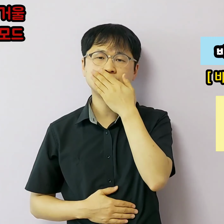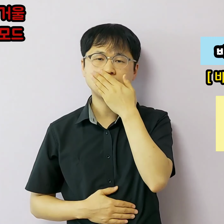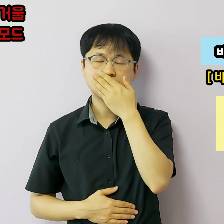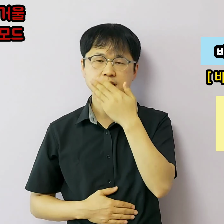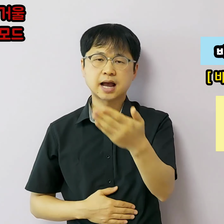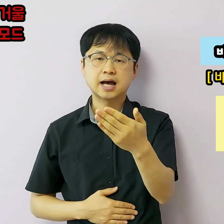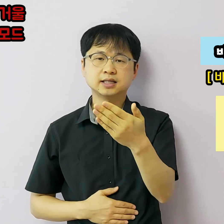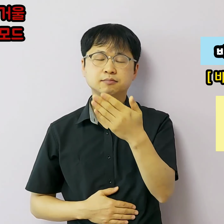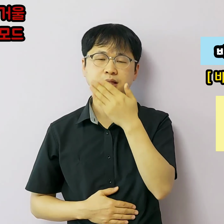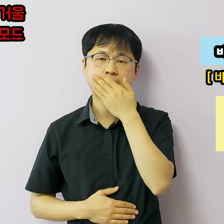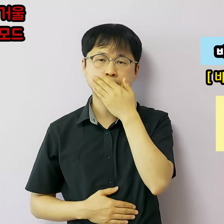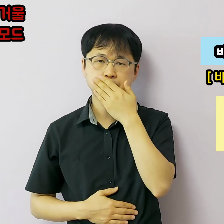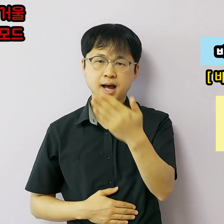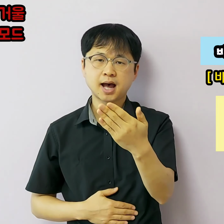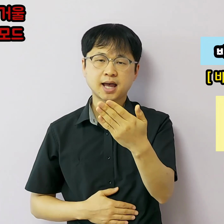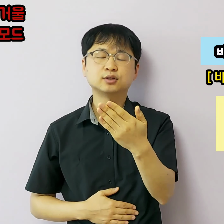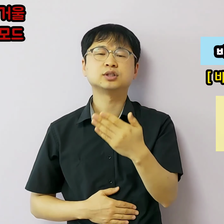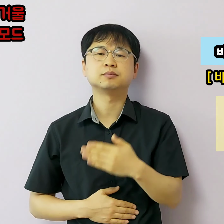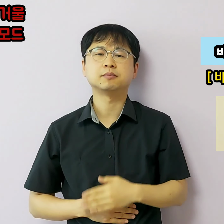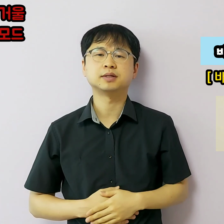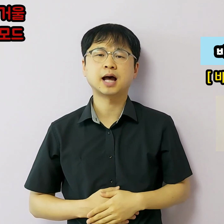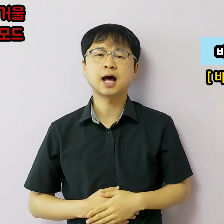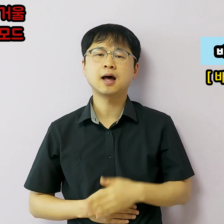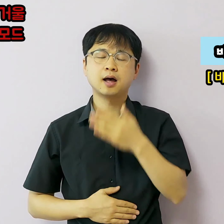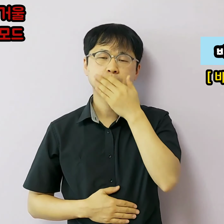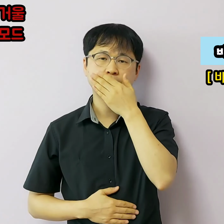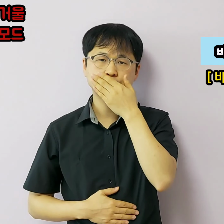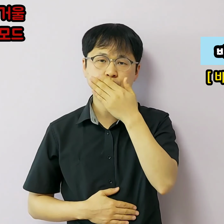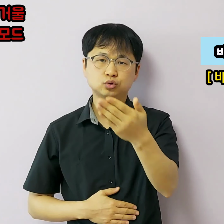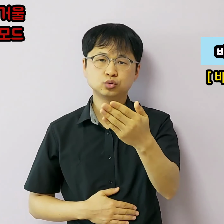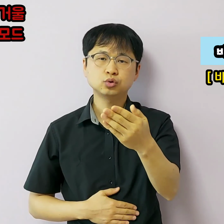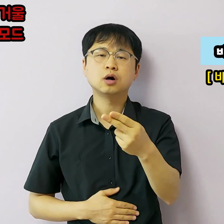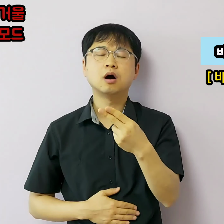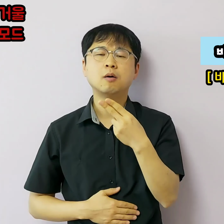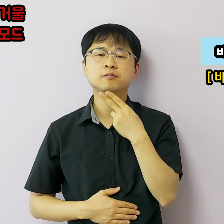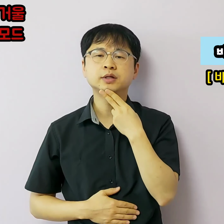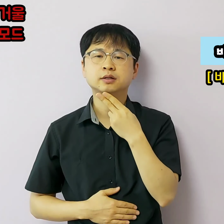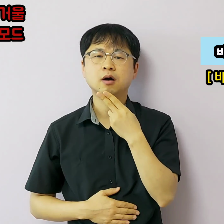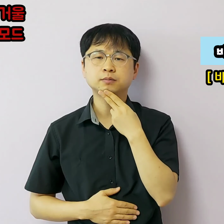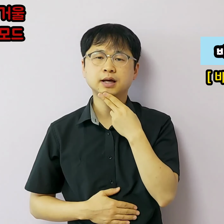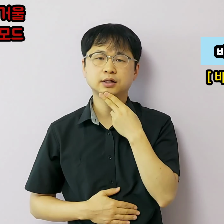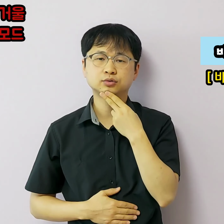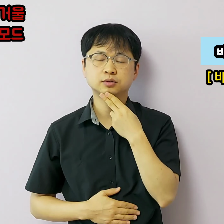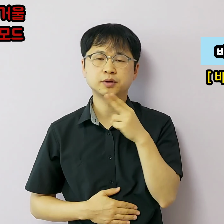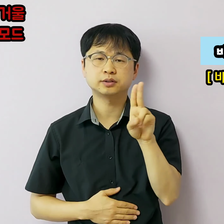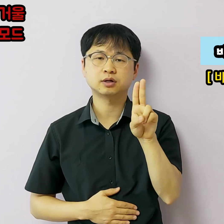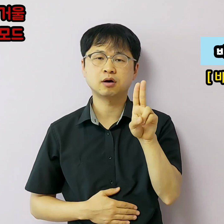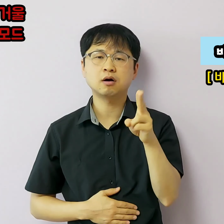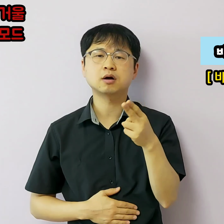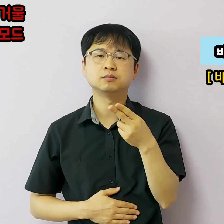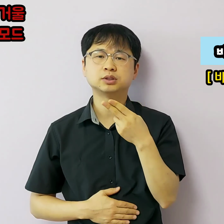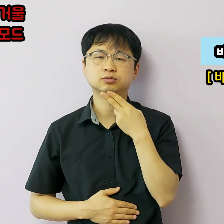그리고 가능입니다. 파 해주시면 됩니다. 바꿀 수 없는, 없다라는 수어는 배웠죠.